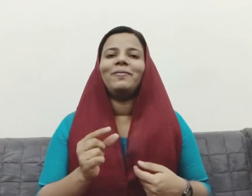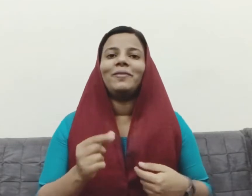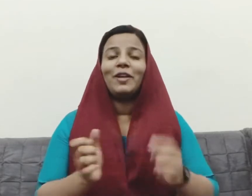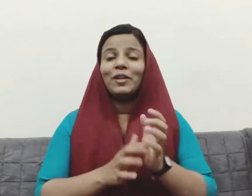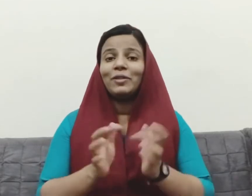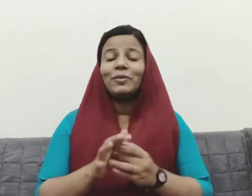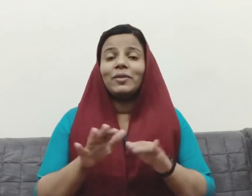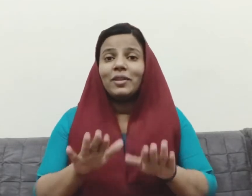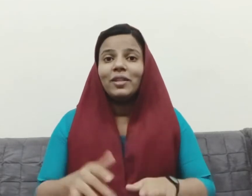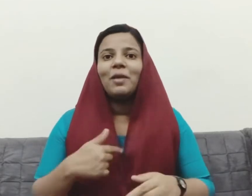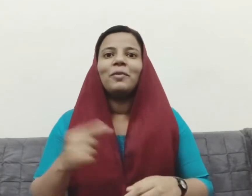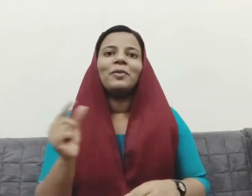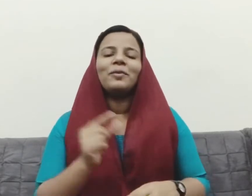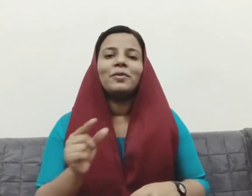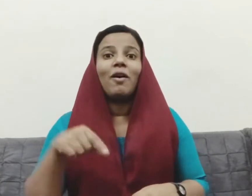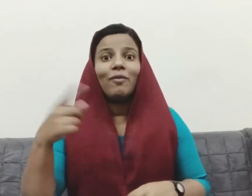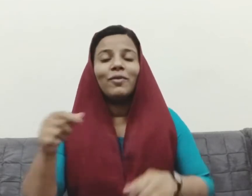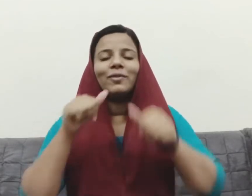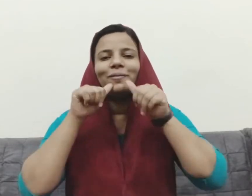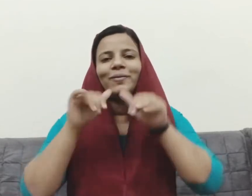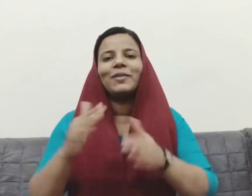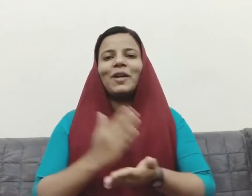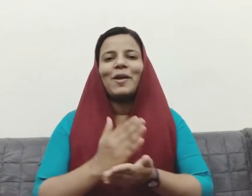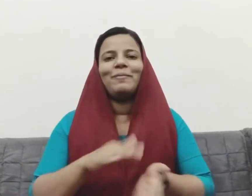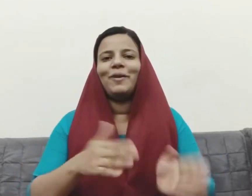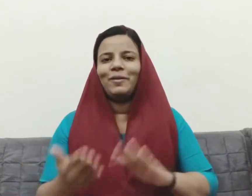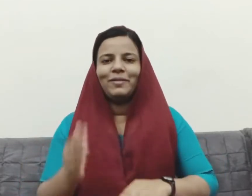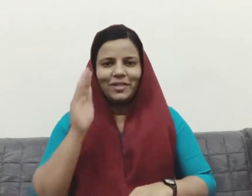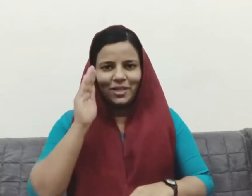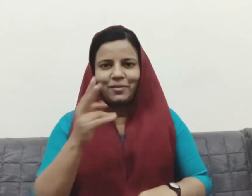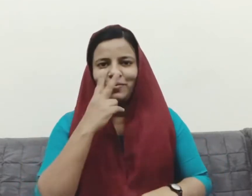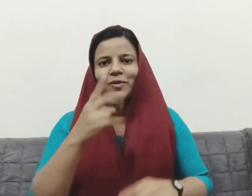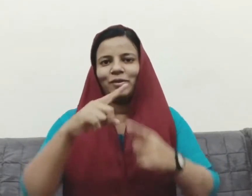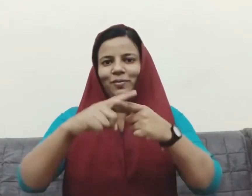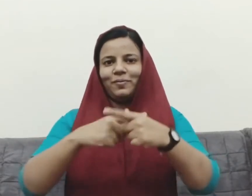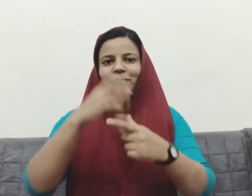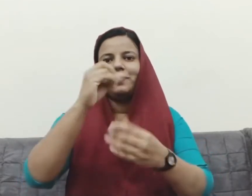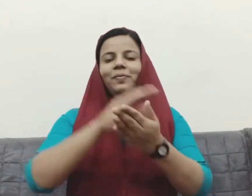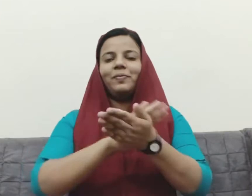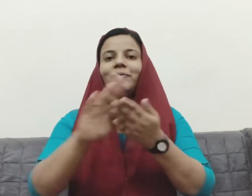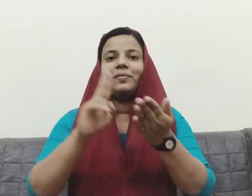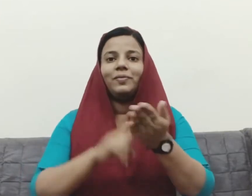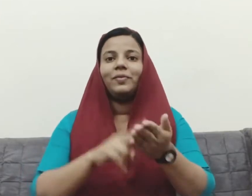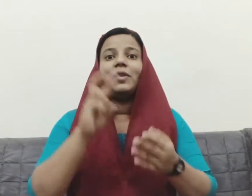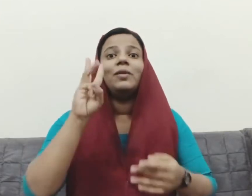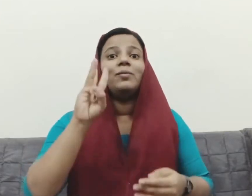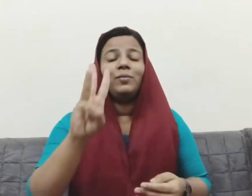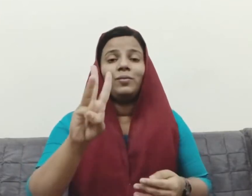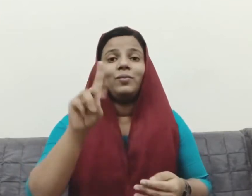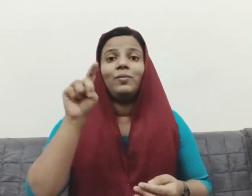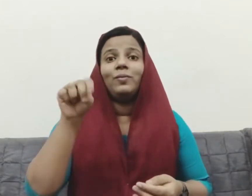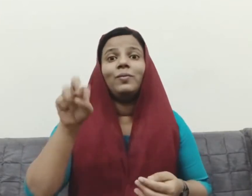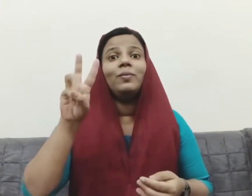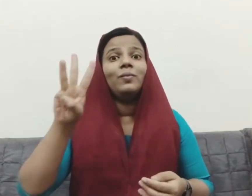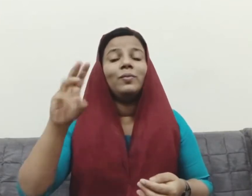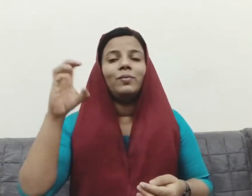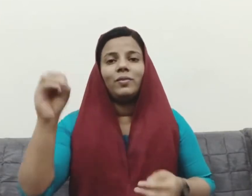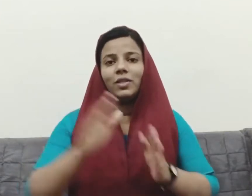പ്രയോജനമാണ്, നമുക്ക് ദൈവസന്നിധിയിൽ അത് പ്രയോജനമാണ്, അവർക്കും അത് അനുഗ്രഹത്തിന് കാരണമാകും. കേട്ടാണ്ട് യോഹന്നാൻ്റെ സുവിശേഷം 3-ാം അധ്യായം അതിൻ്റെ